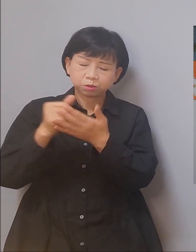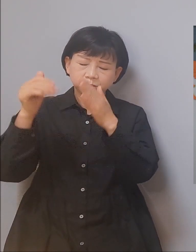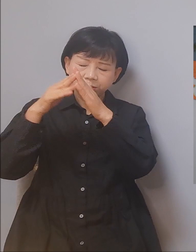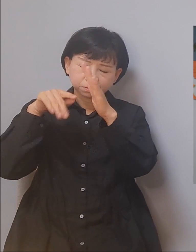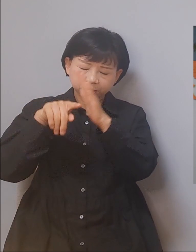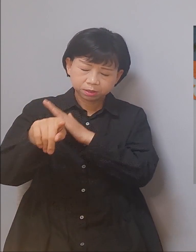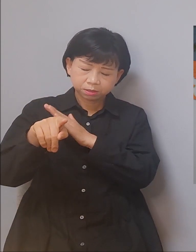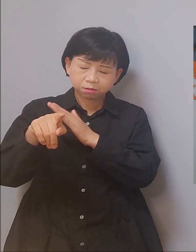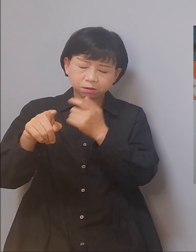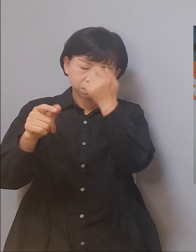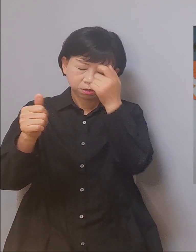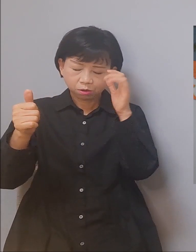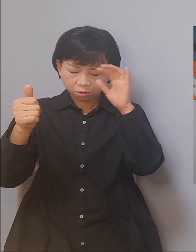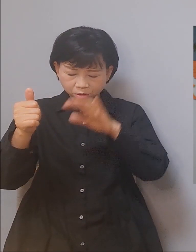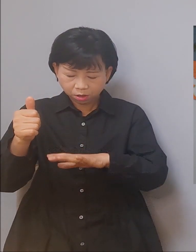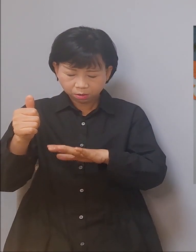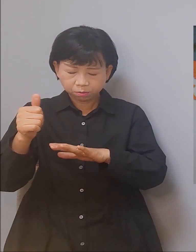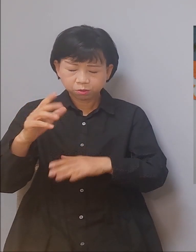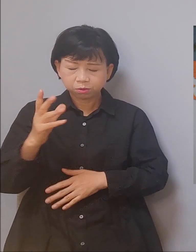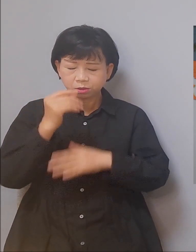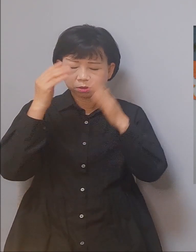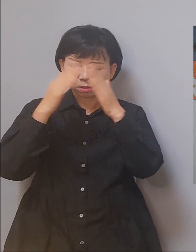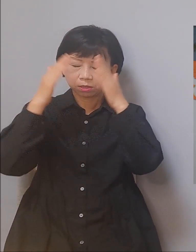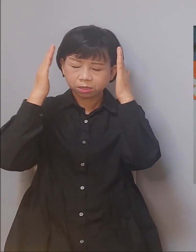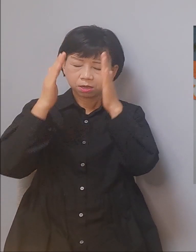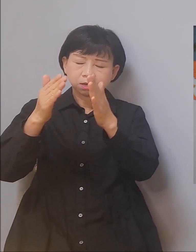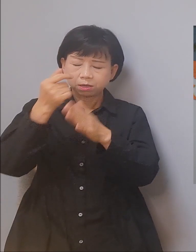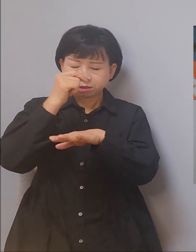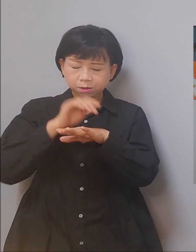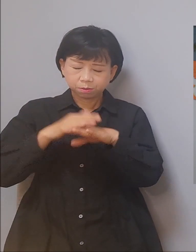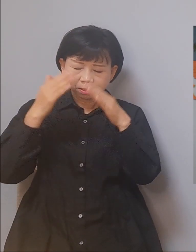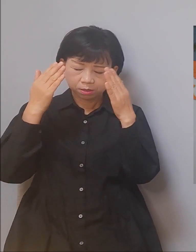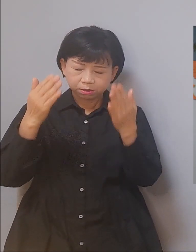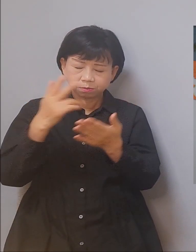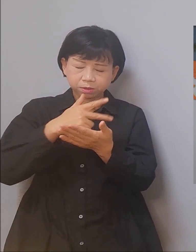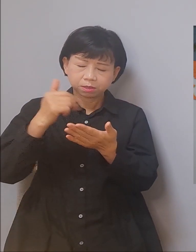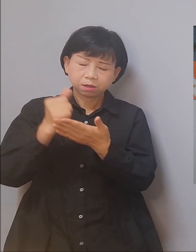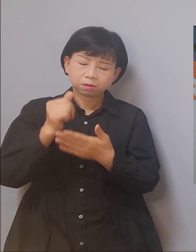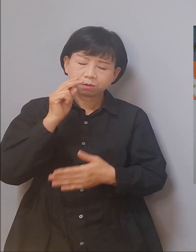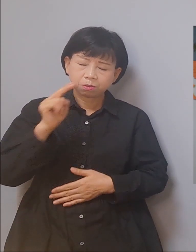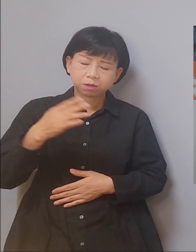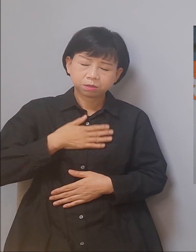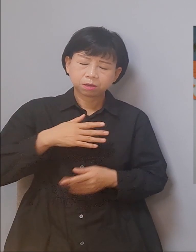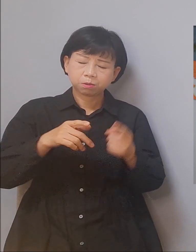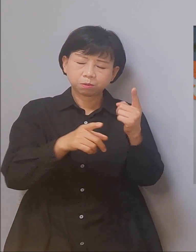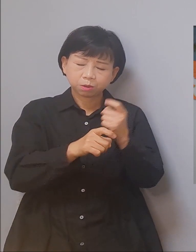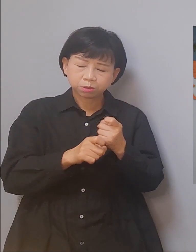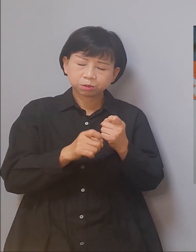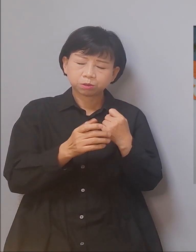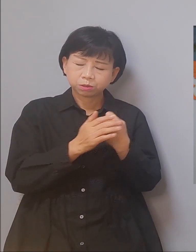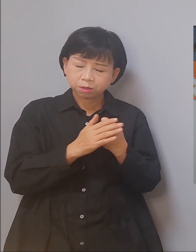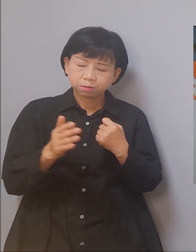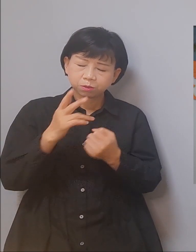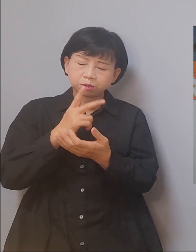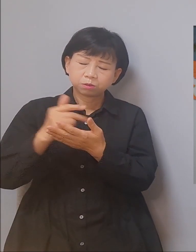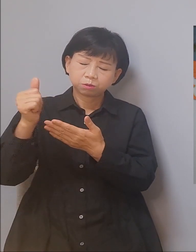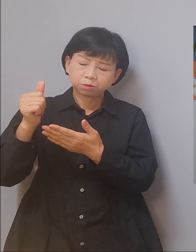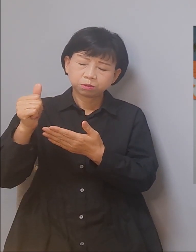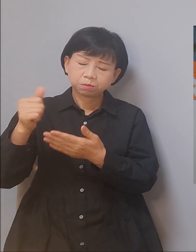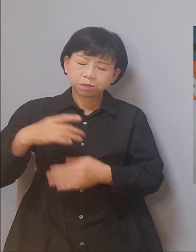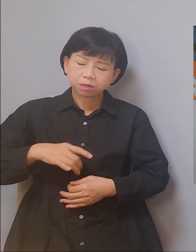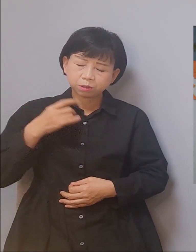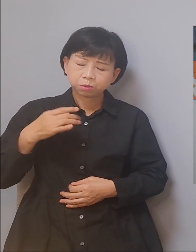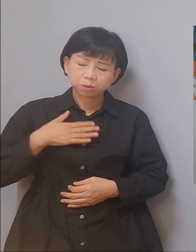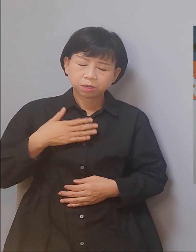주를 경외함으로 성전을 향하여 예배하리이다. 여호와여, 나의 원수들을 말미암아 주의 의로